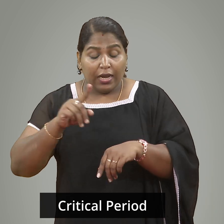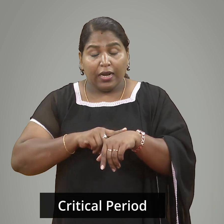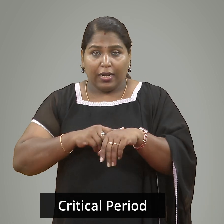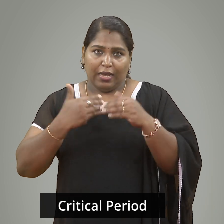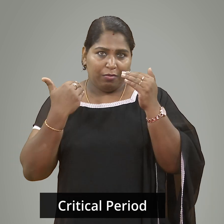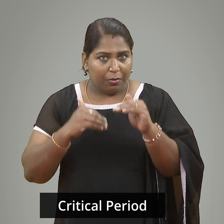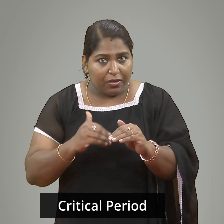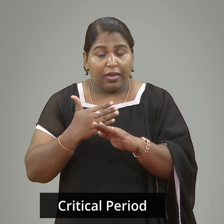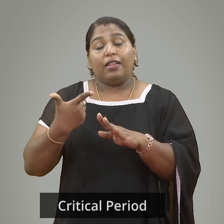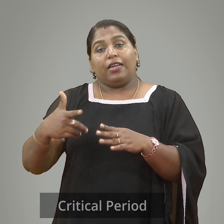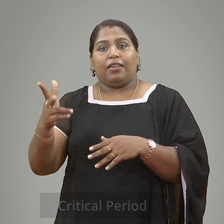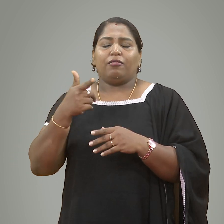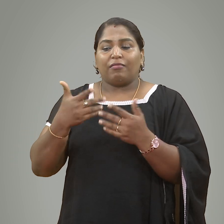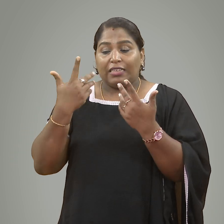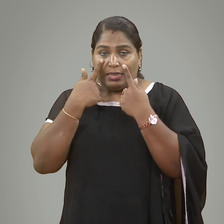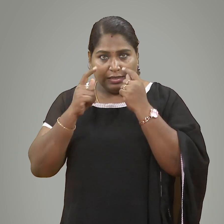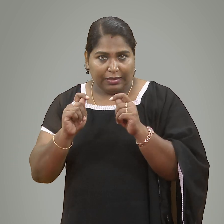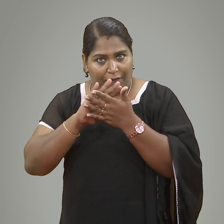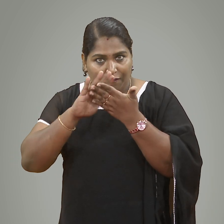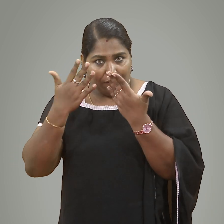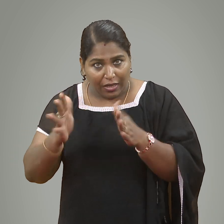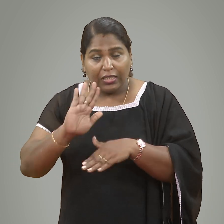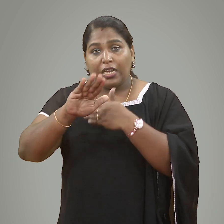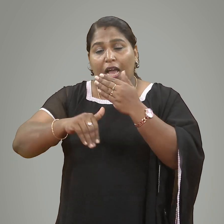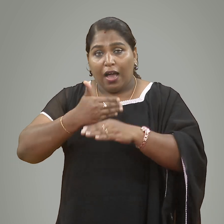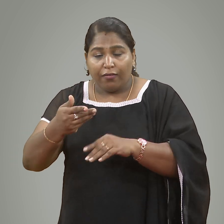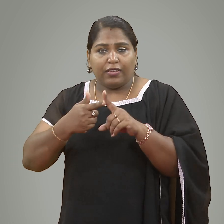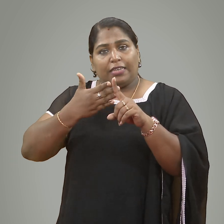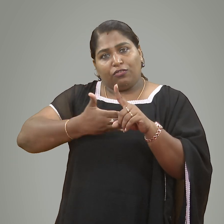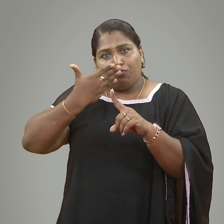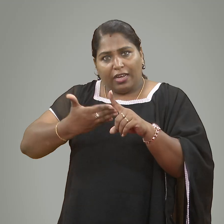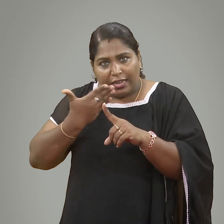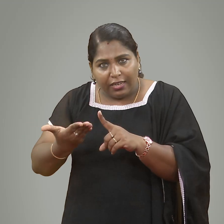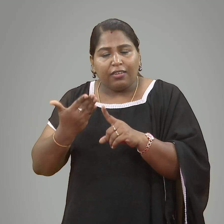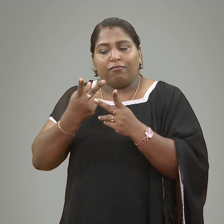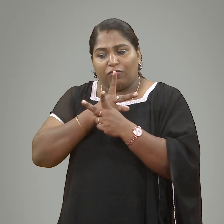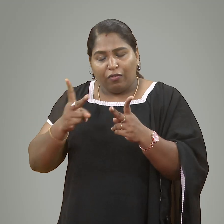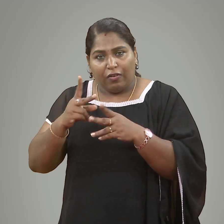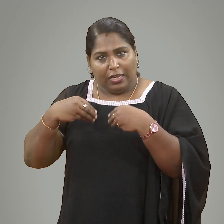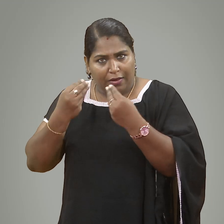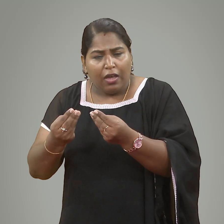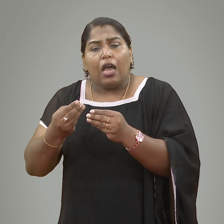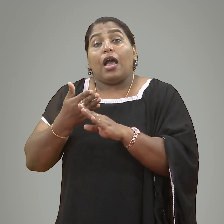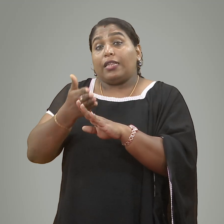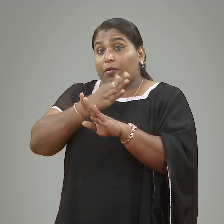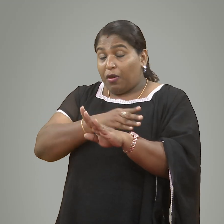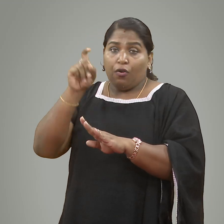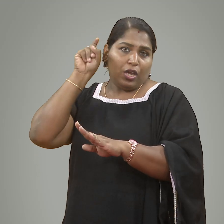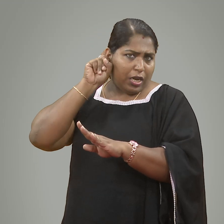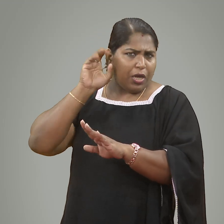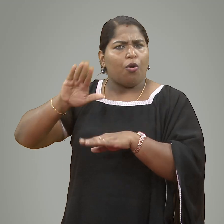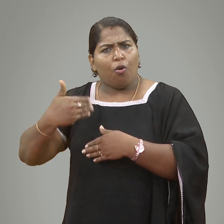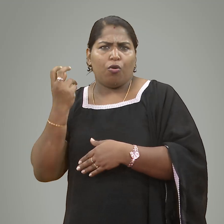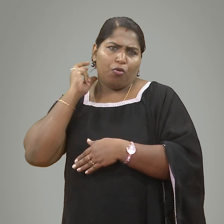വയസ്സാണ്. അതുകൊണ്ട് എത്രയും നേരത്തെ തന്നെ കേൾവിക്കുറവ് കണ്ടുപിടിക്കുകയും അതിനുള്ള പ്രതിവിധിയായിട്ടുള്ള ഹിയറിംഗ് എയ്ഡ്സ്